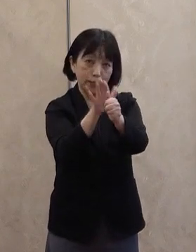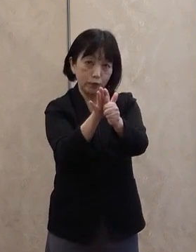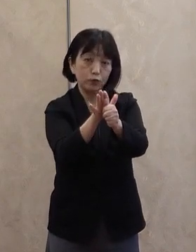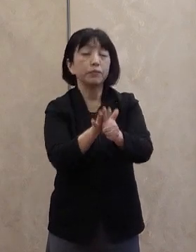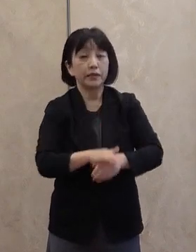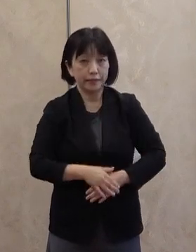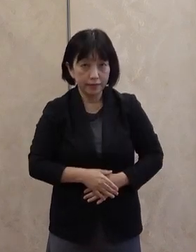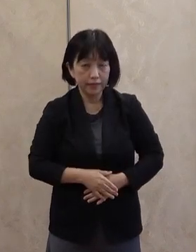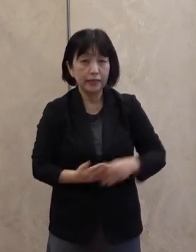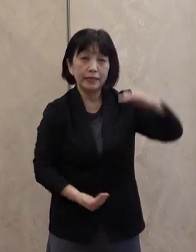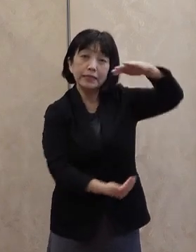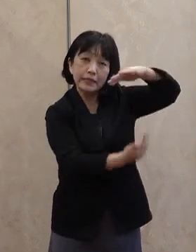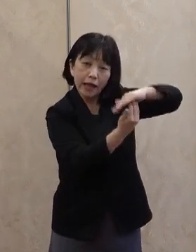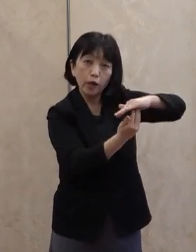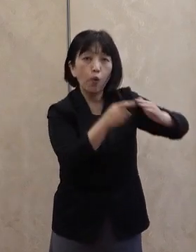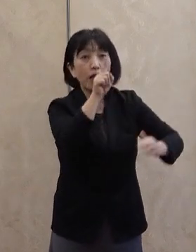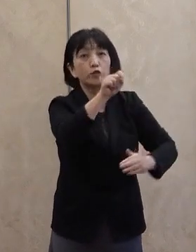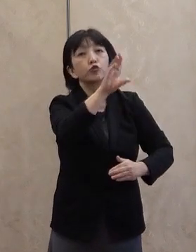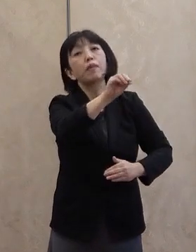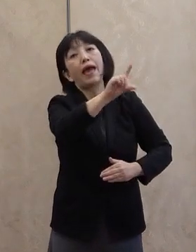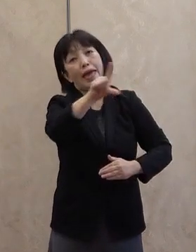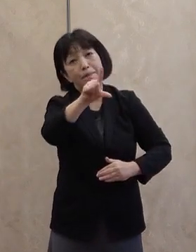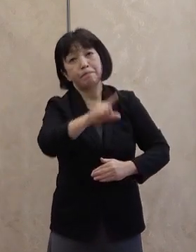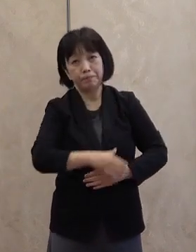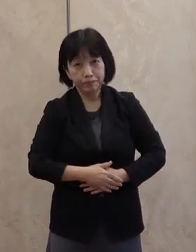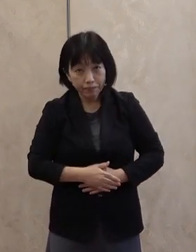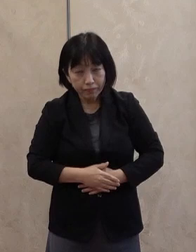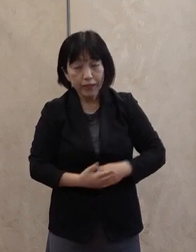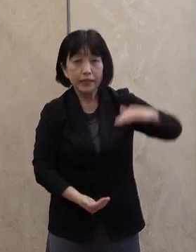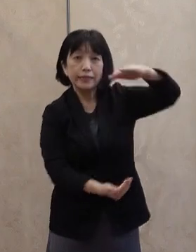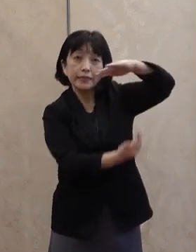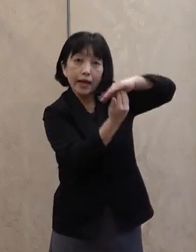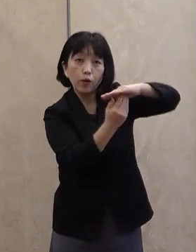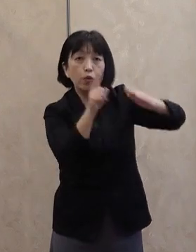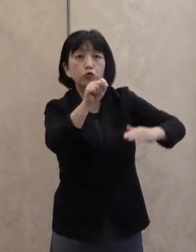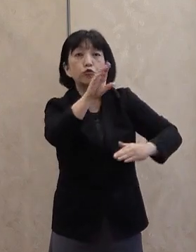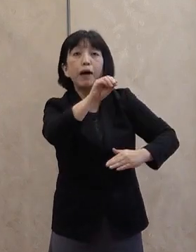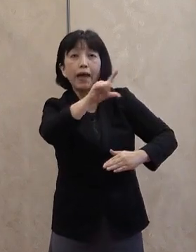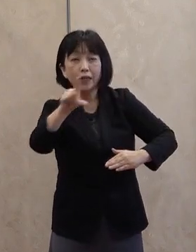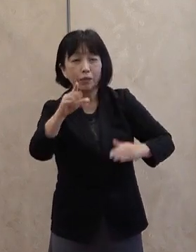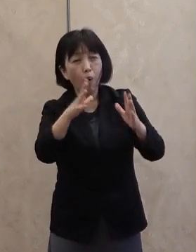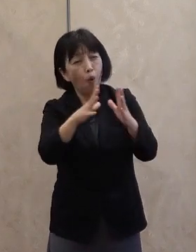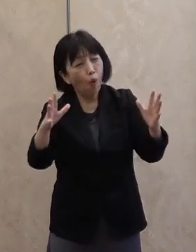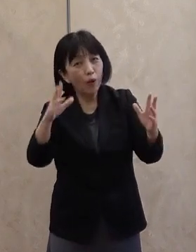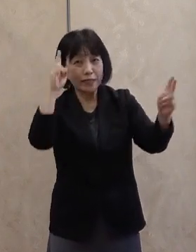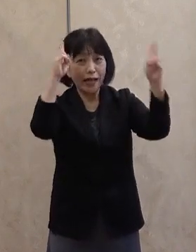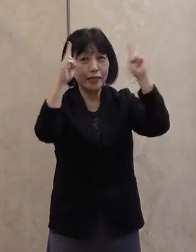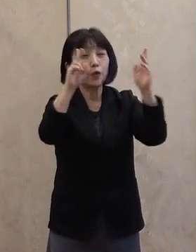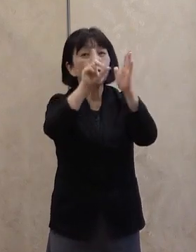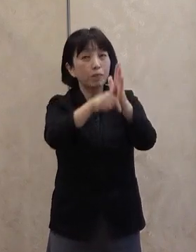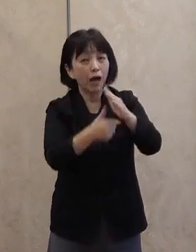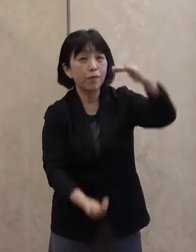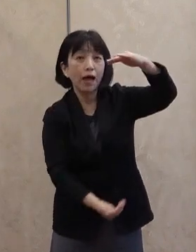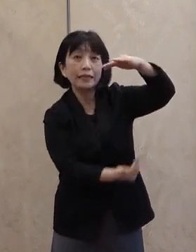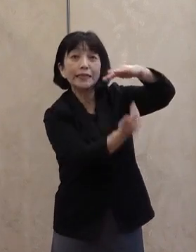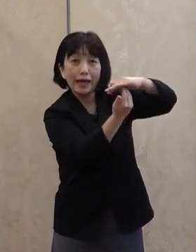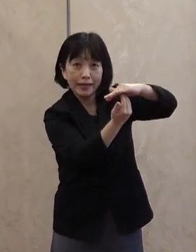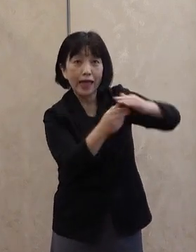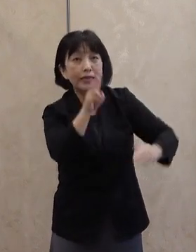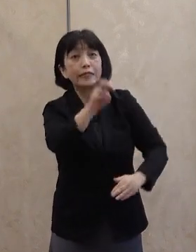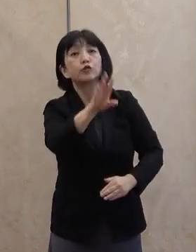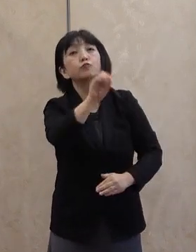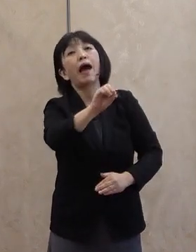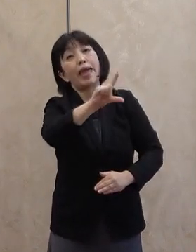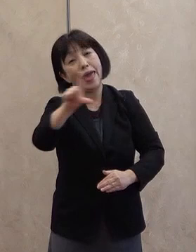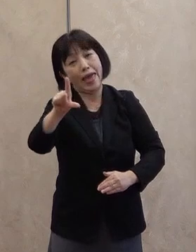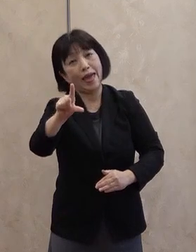っています。最大については10万円です。また最大これ10万円ですけれども、大企業の場合については最大